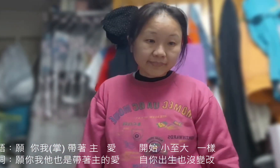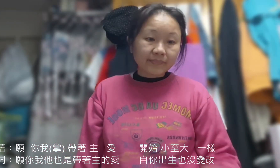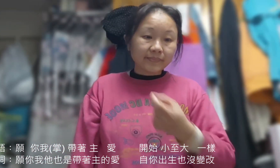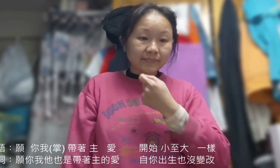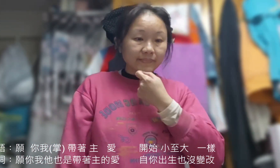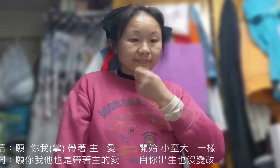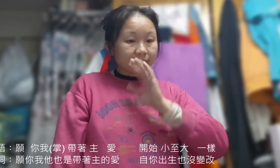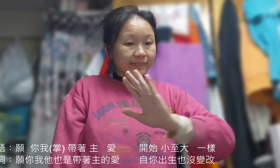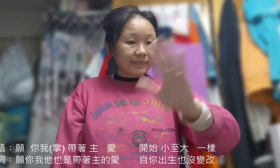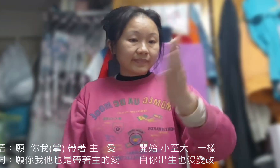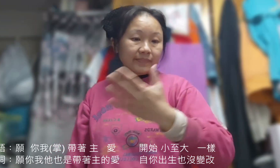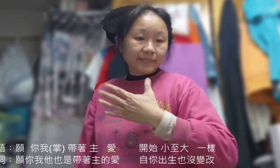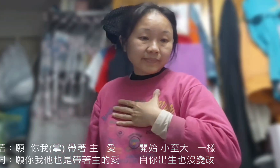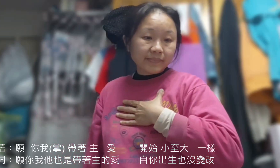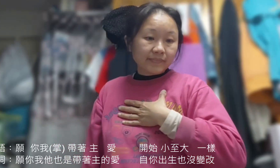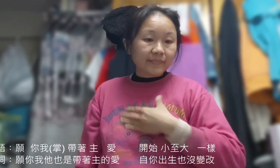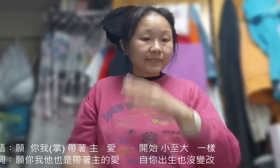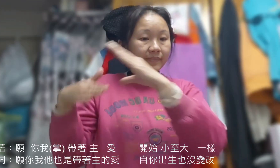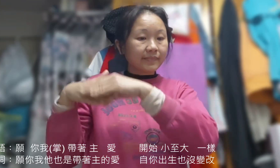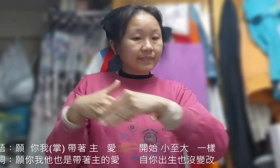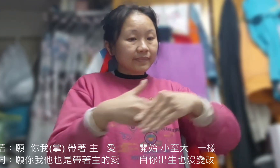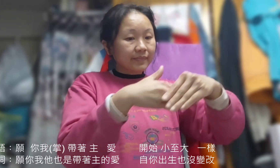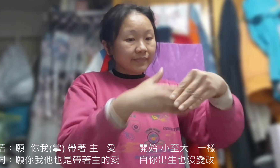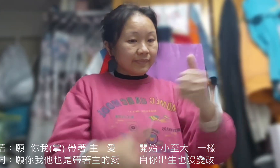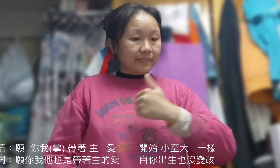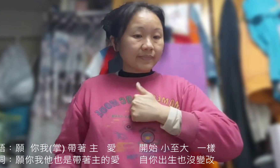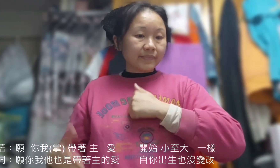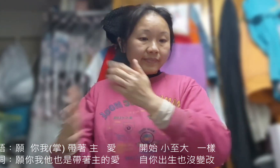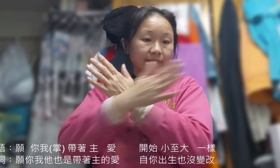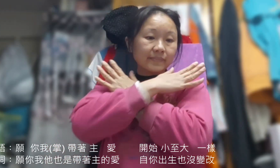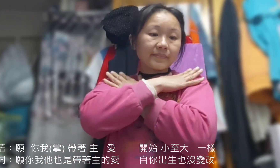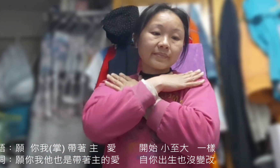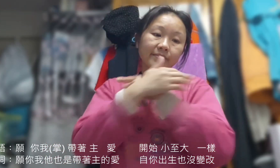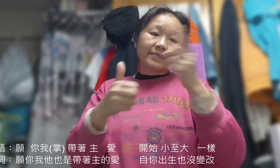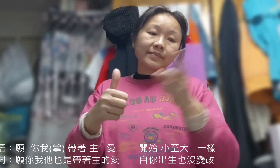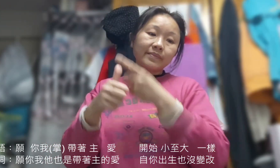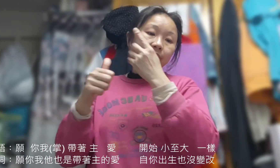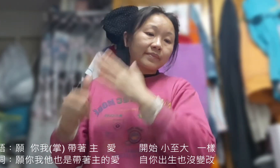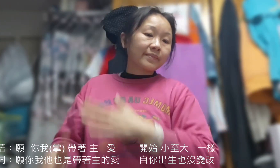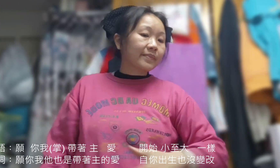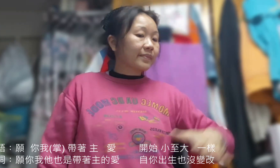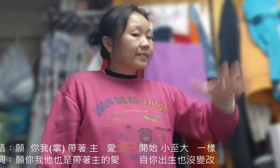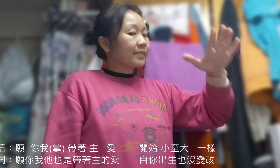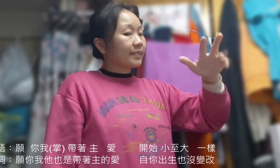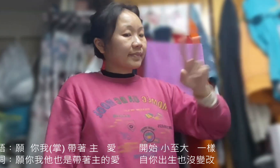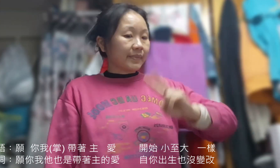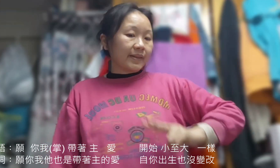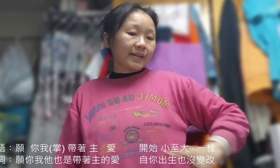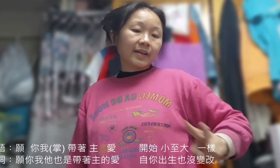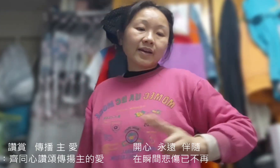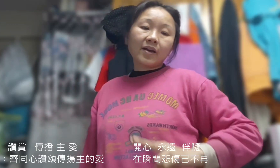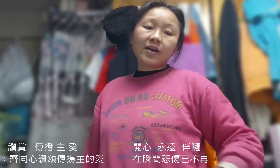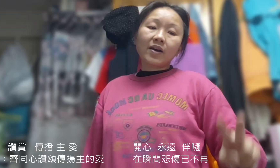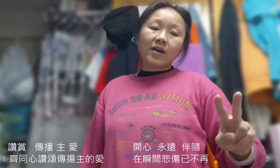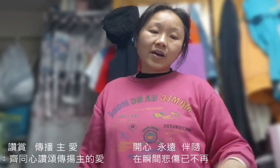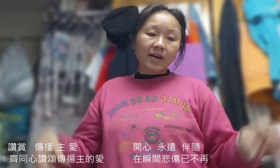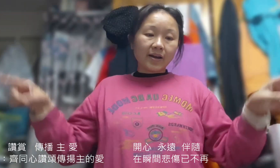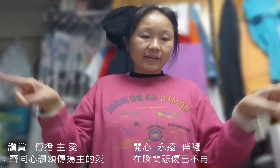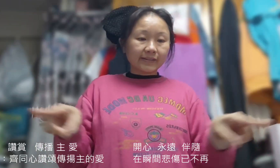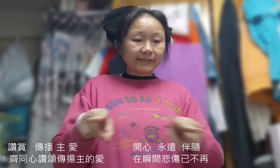我他也是帶着主的愛，自你出生也沒變改。齊